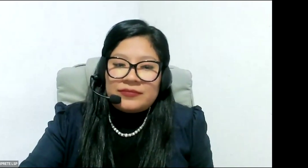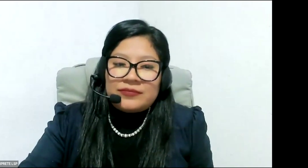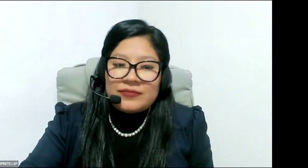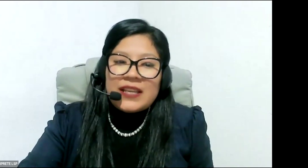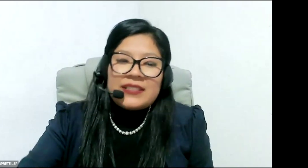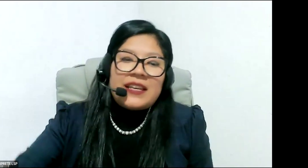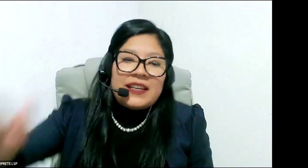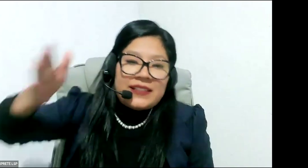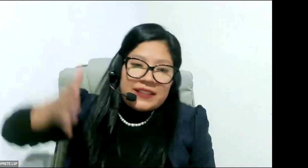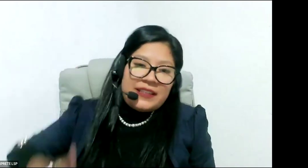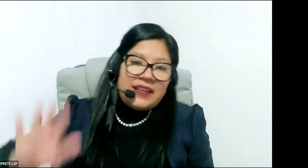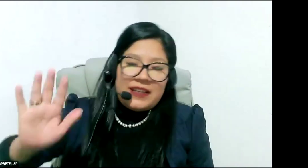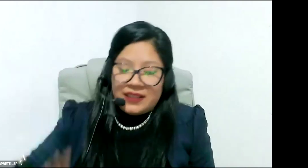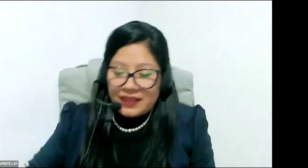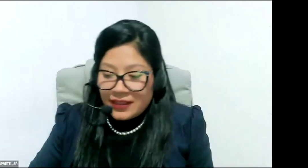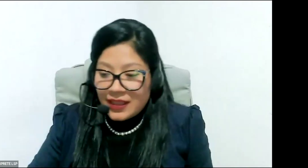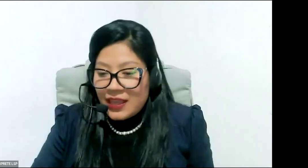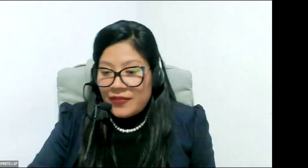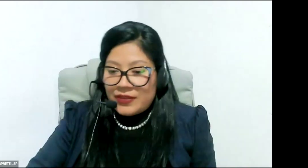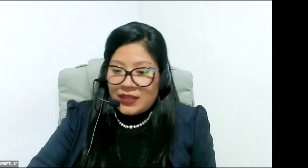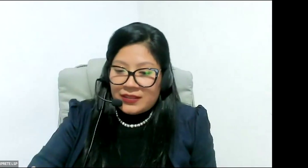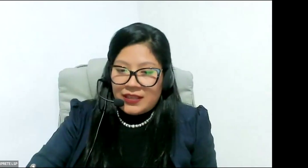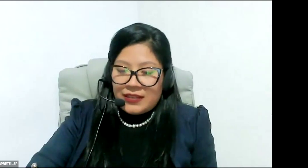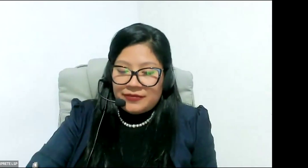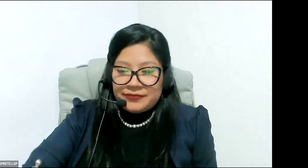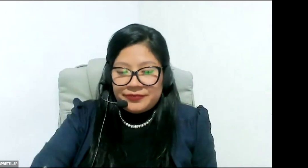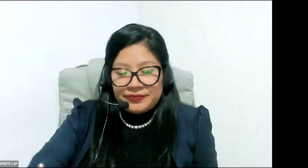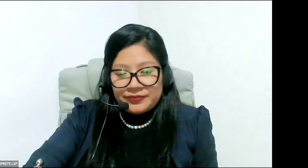Juliana nacer es así Ajá